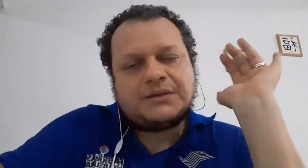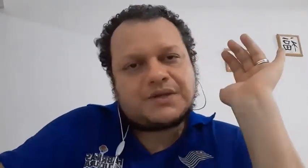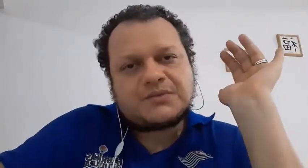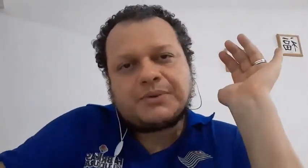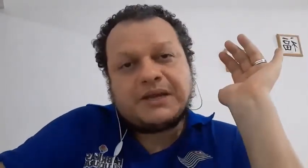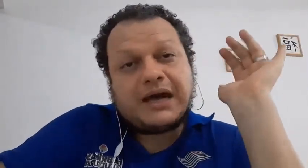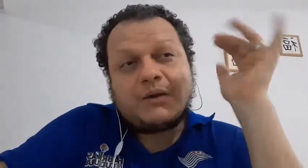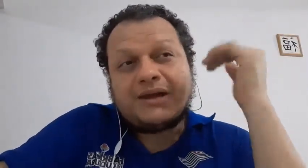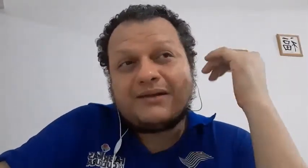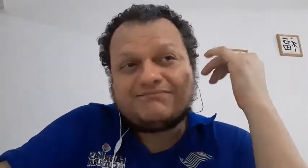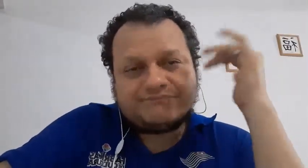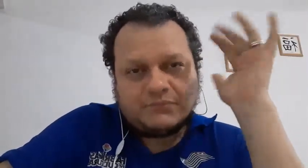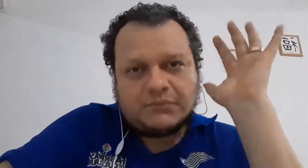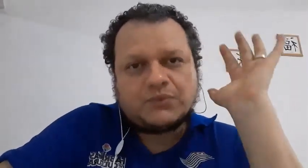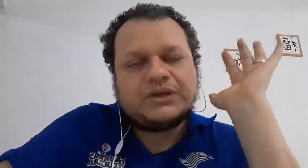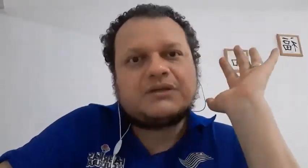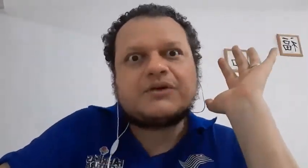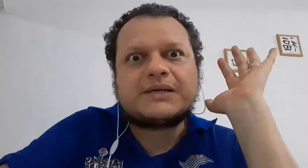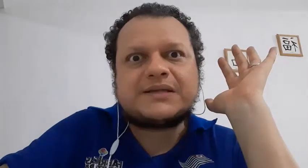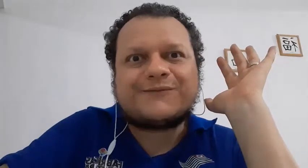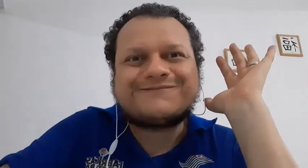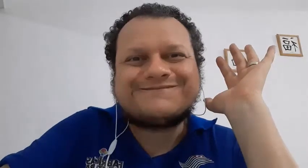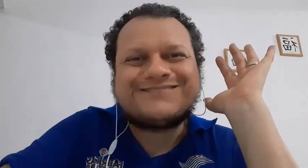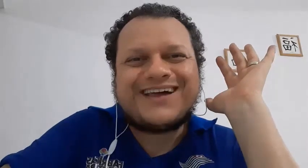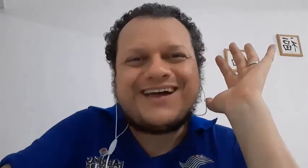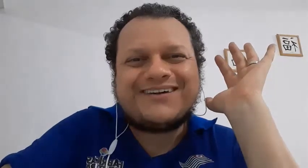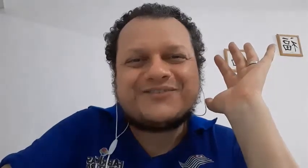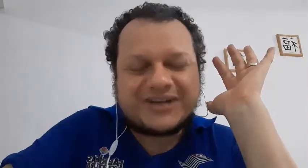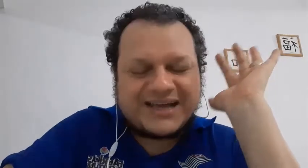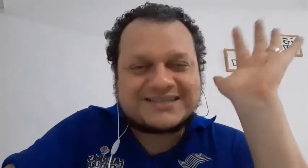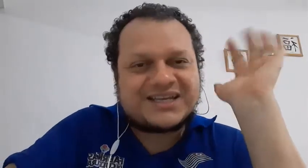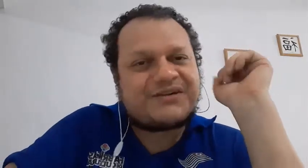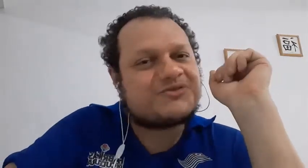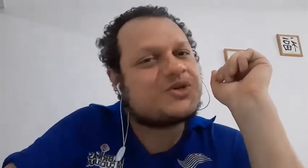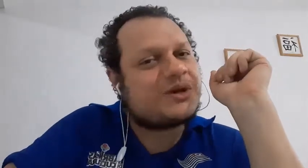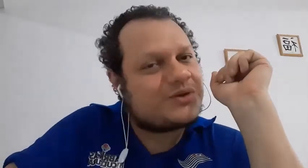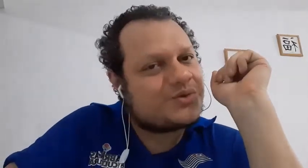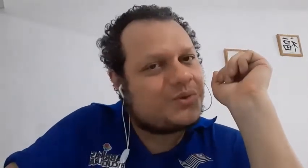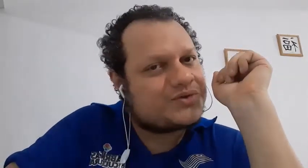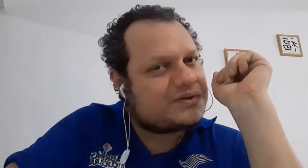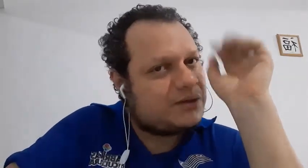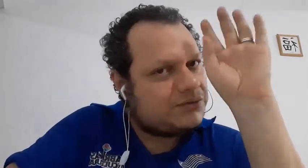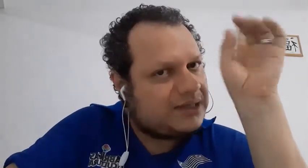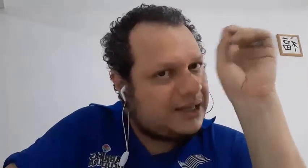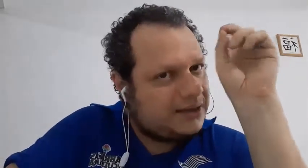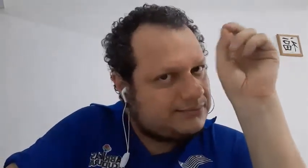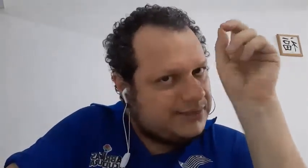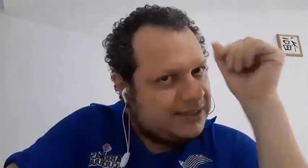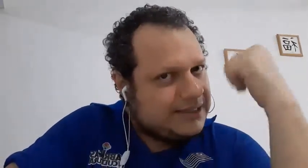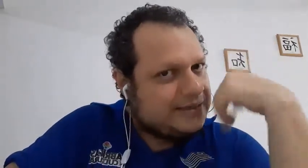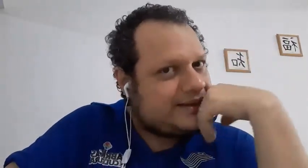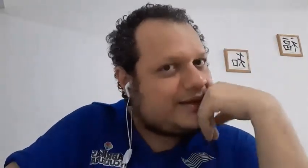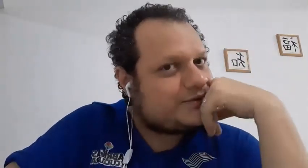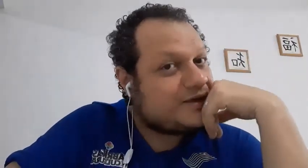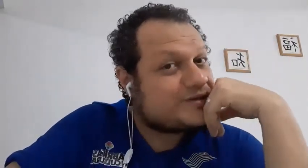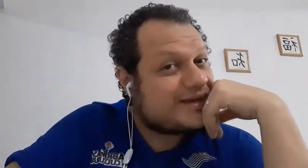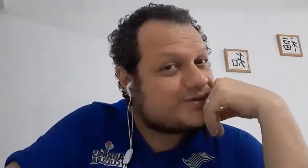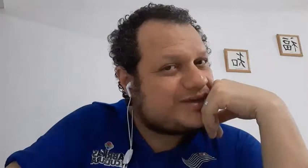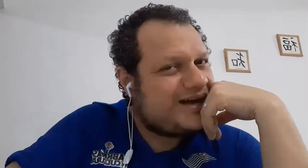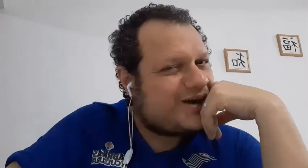mesmo, a primeira aula é muita informação, né? Porque é assim que vai funcionar o nosso curso. Então não tem, né, não tem descanso não,